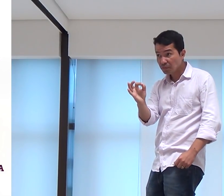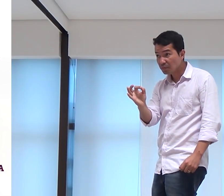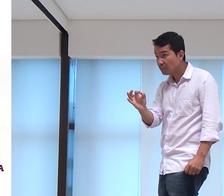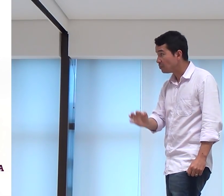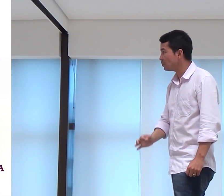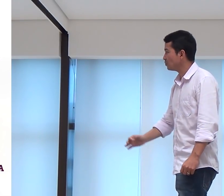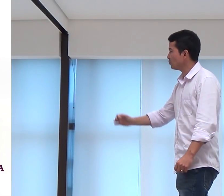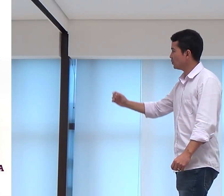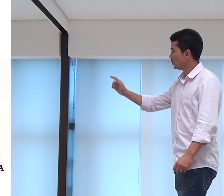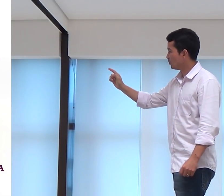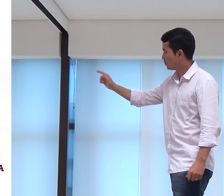Certo?